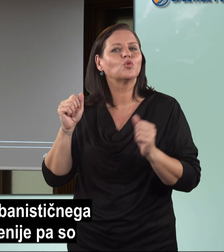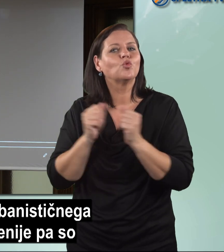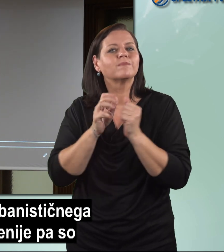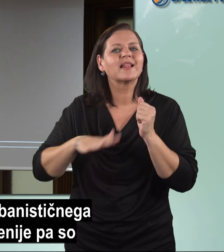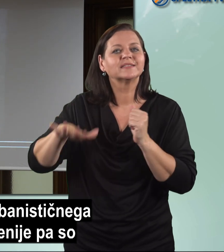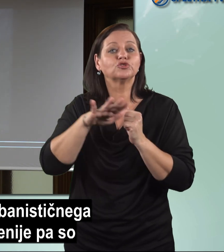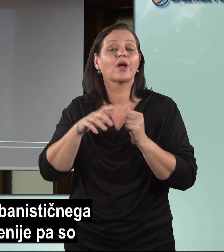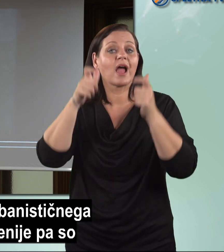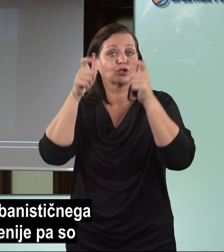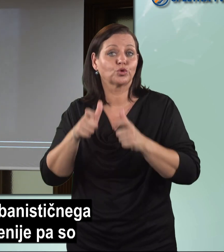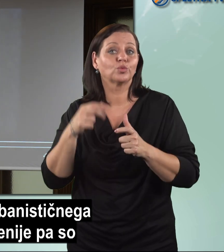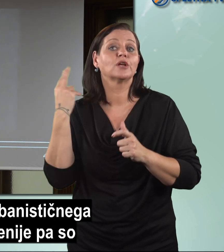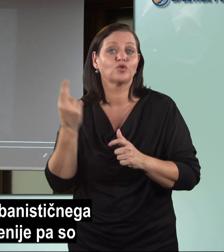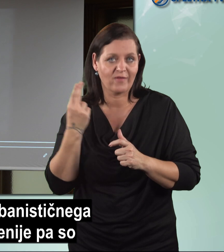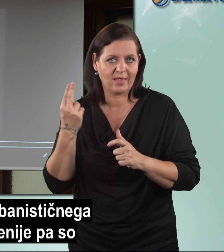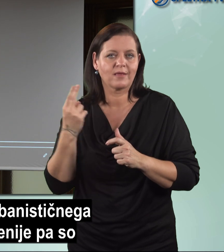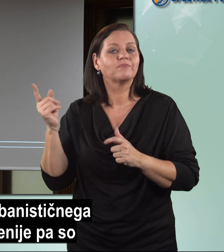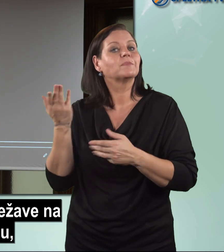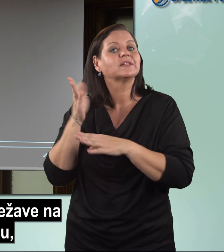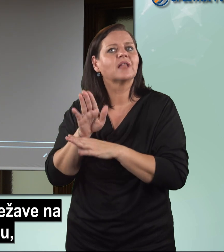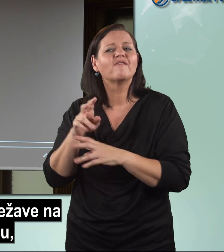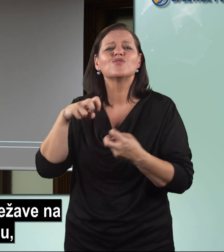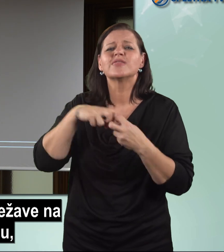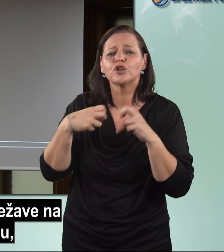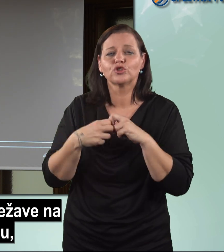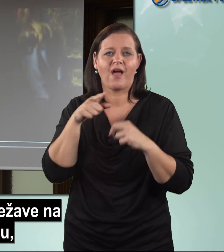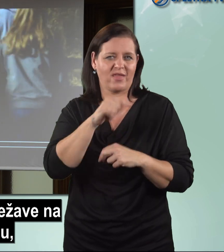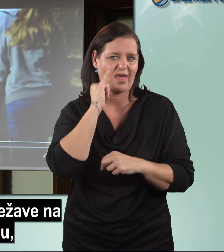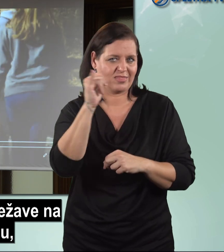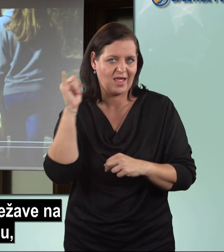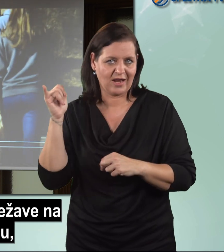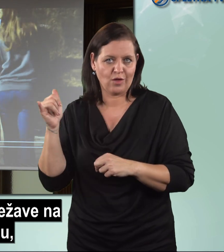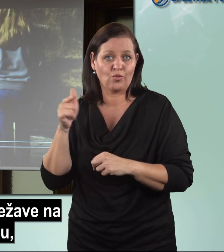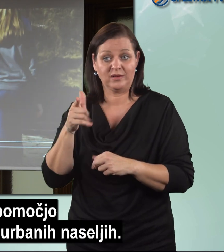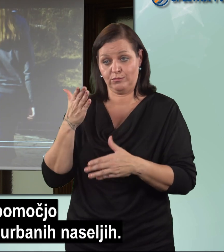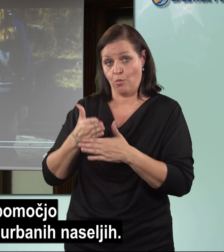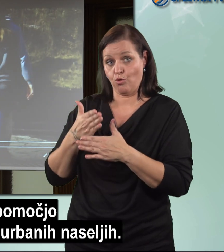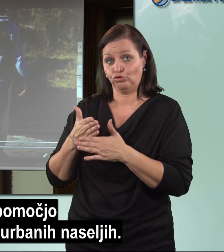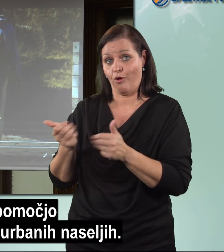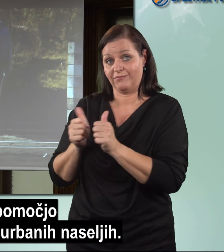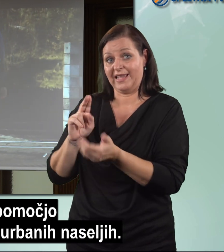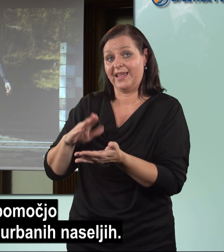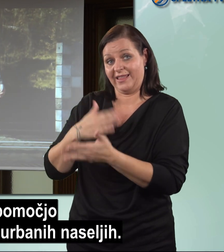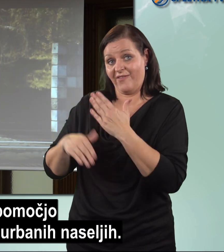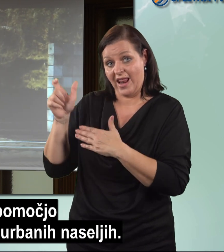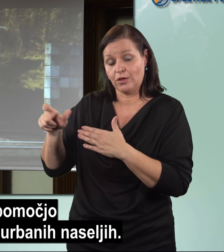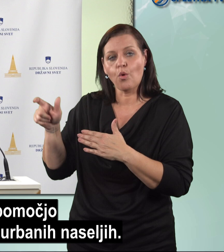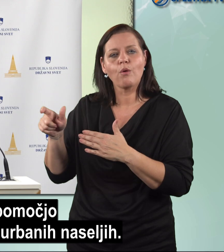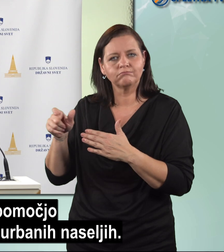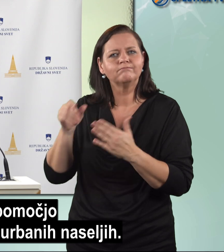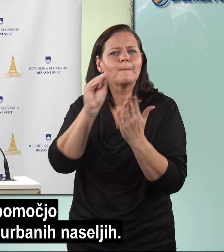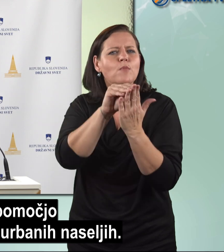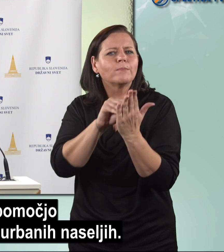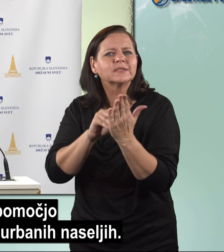Predstavniki Urbanističnega inštituta Slovenije pa so predstavili težave na terenu, ki so jih s pomočjo invalidov popisali v